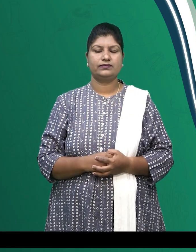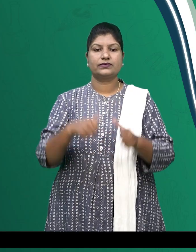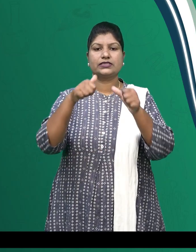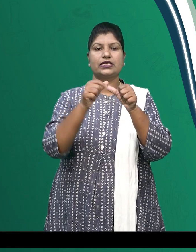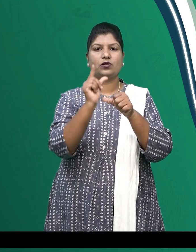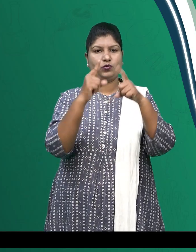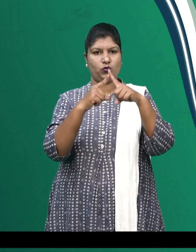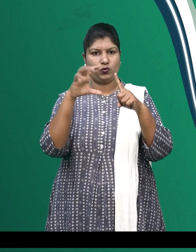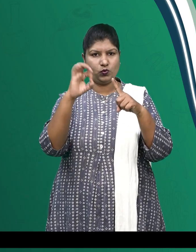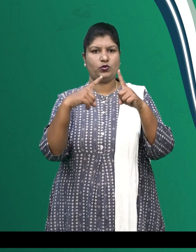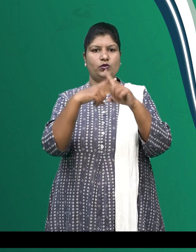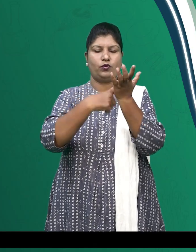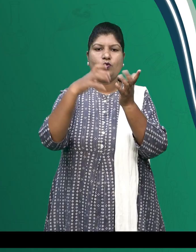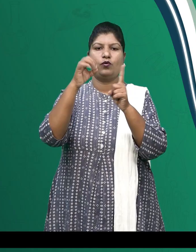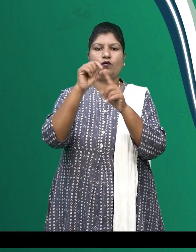स्वपोषी।